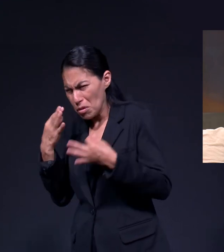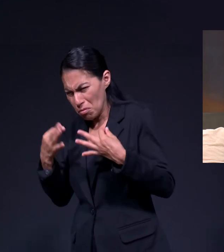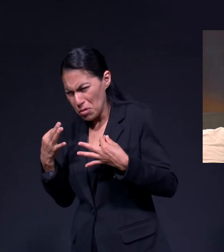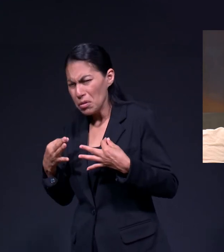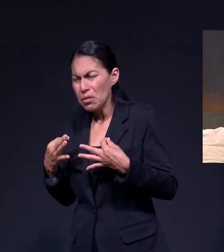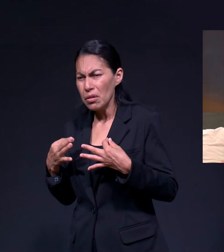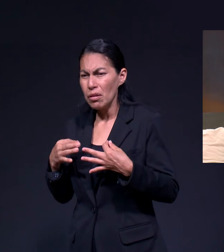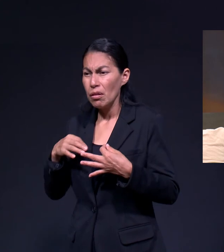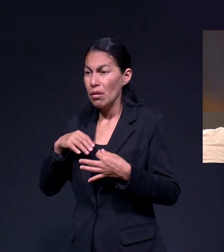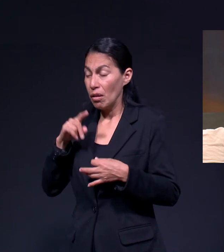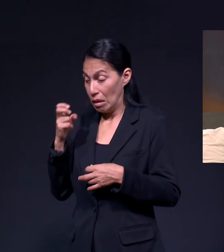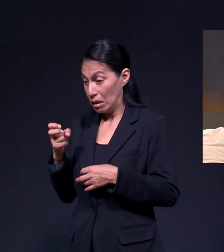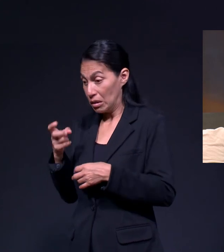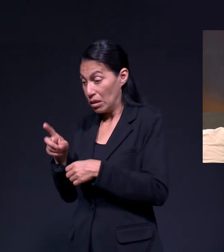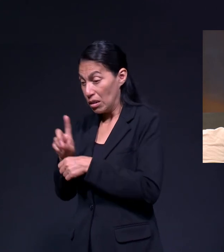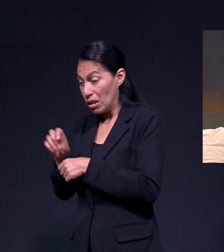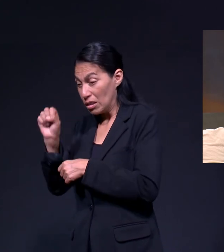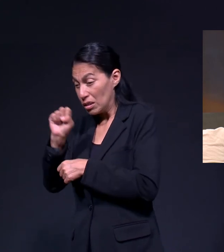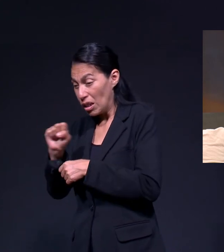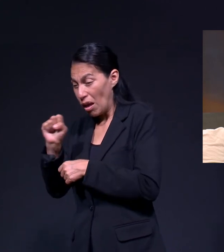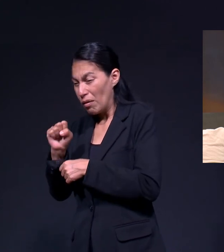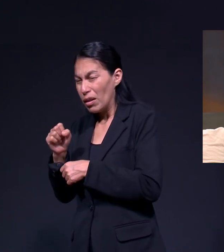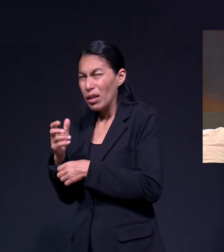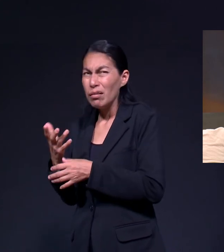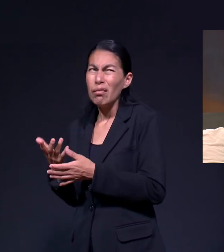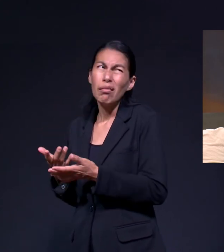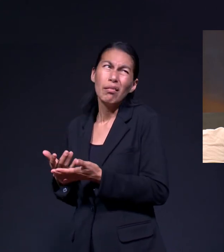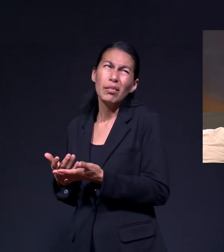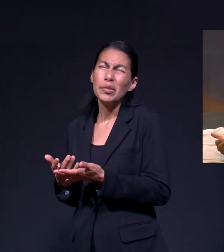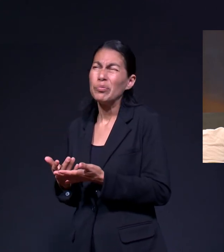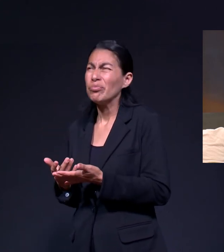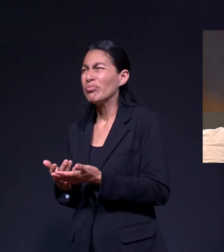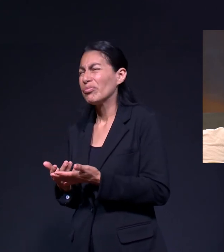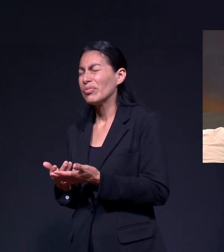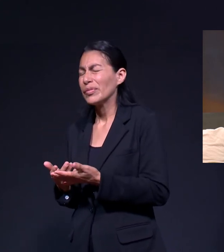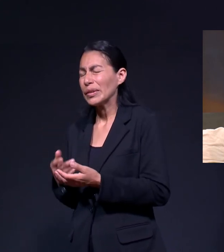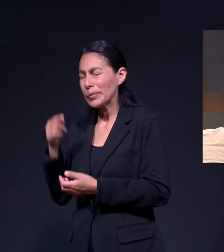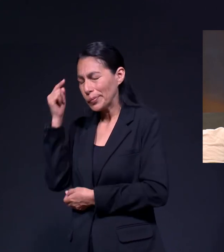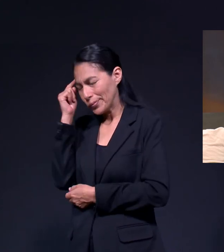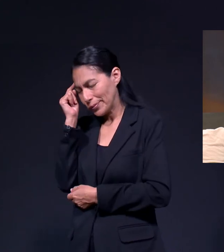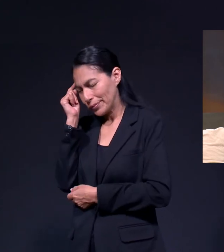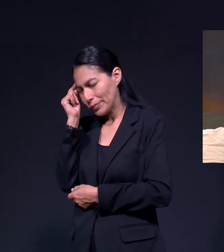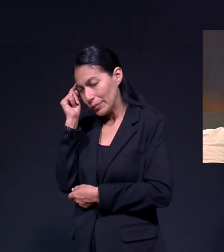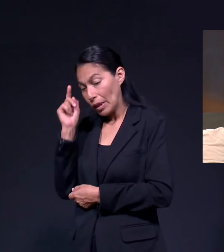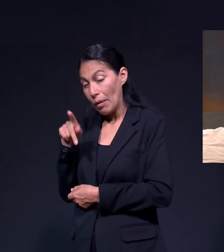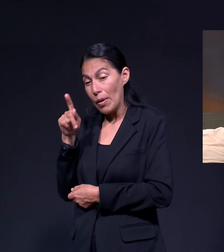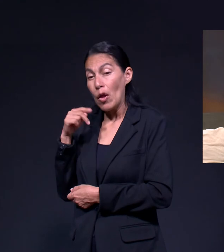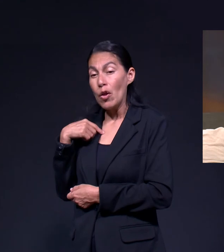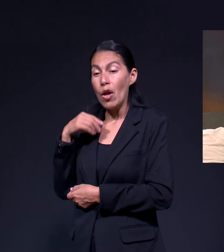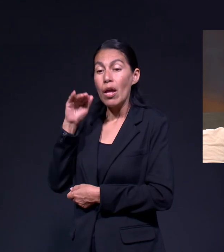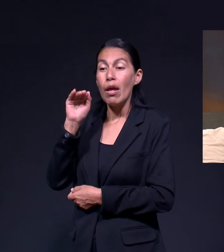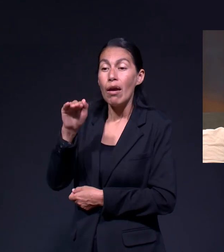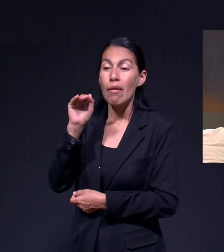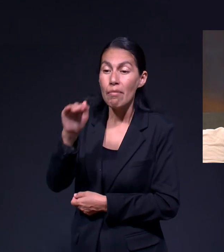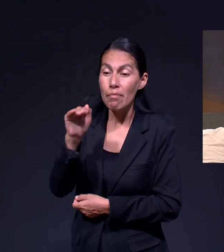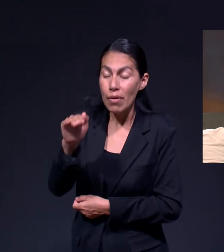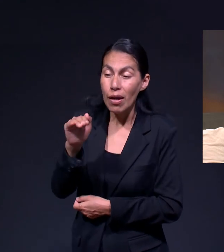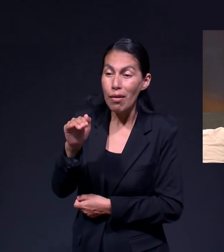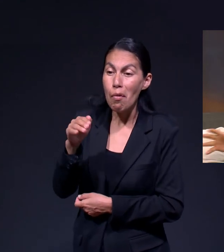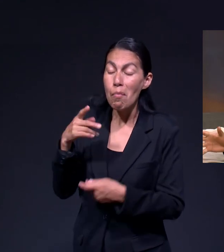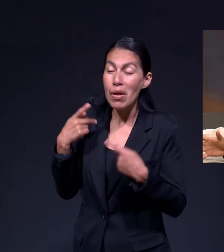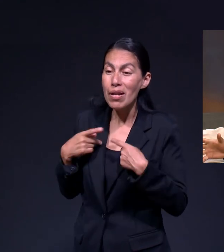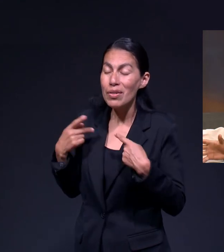pero cuando cuando se hizo el llamado al bautismo se levantaron personas las 345 personas